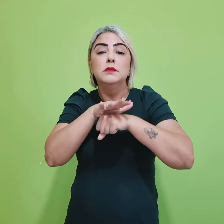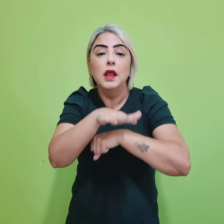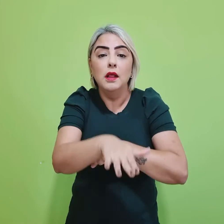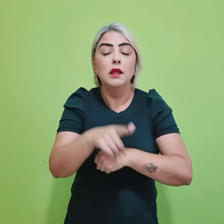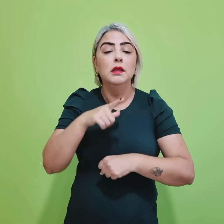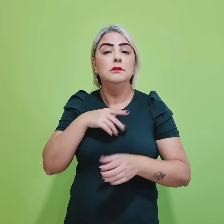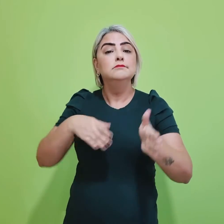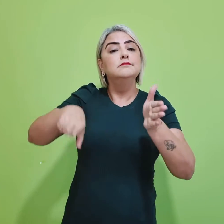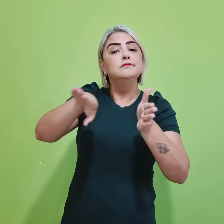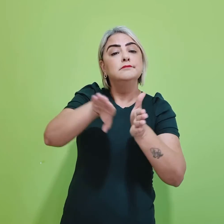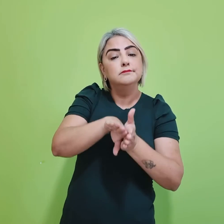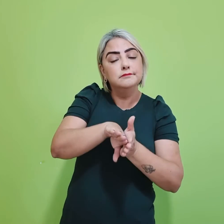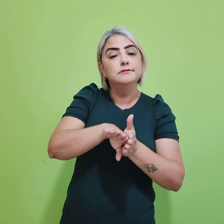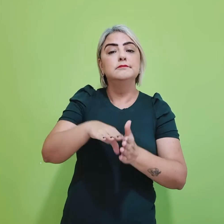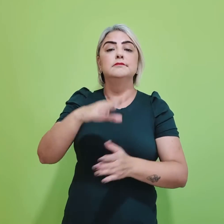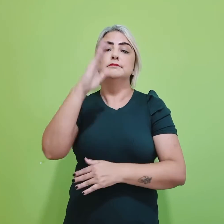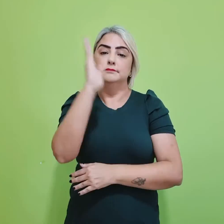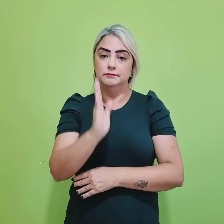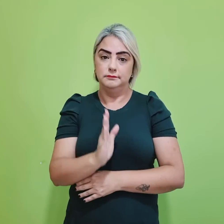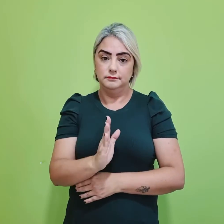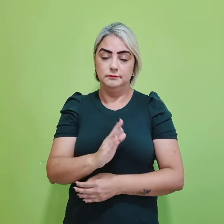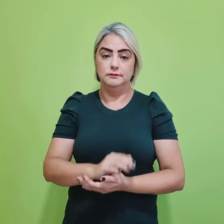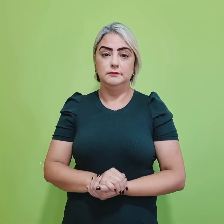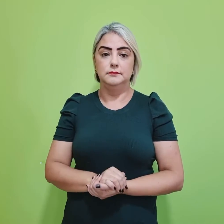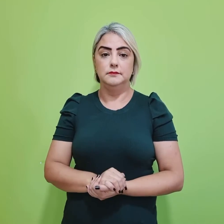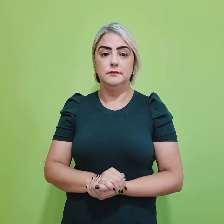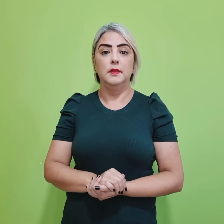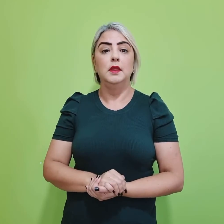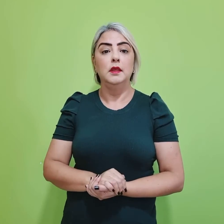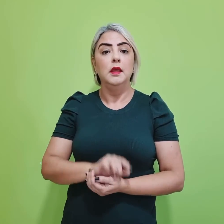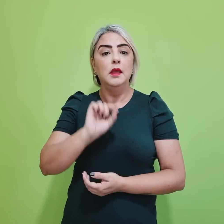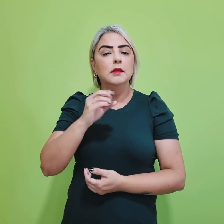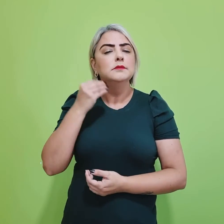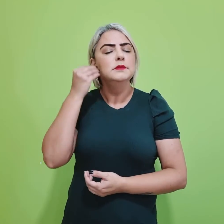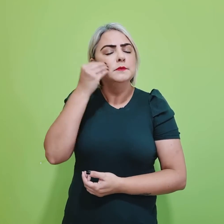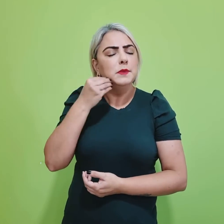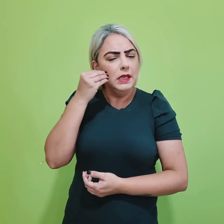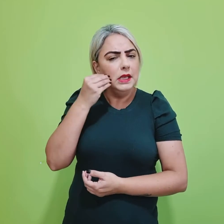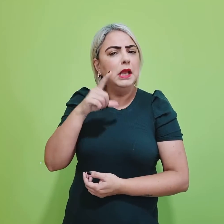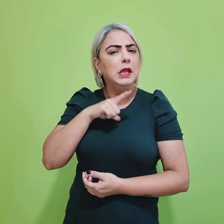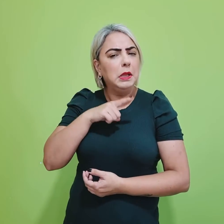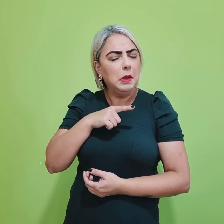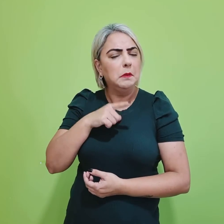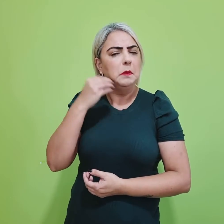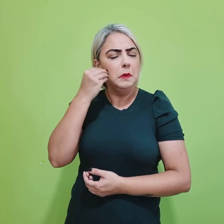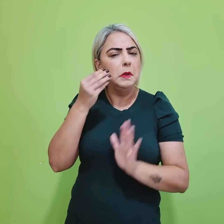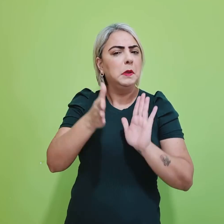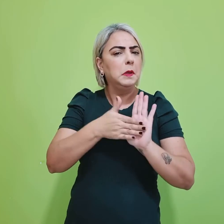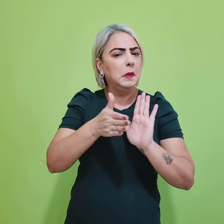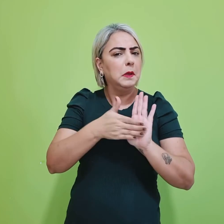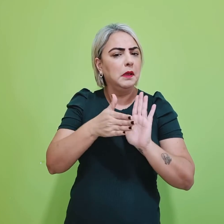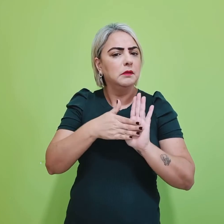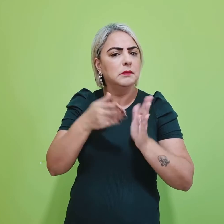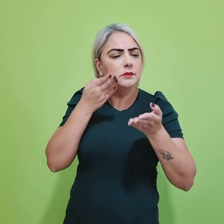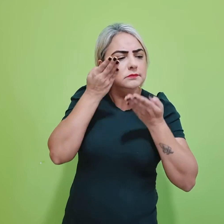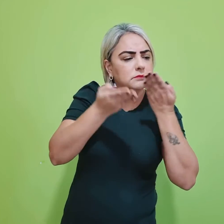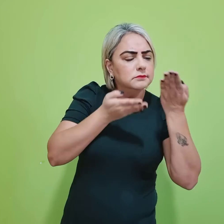que aportaram em terras nacionais. É experiente em campanhas para atender